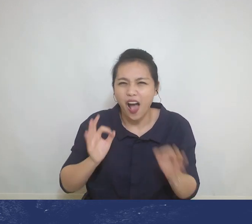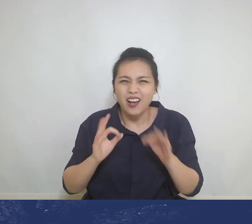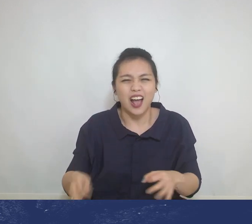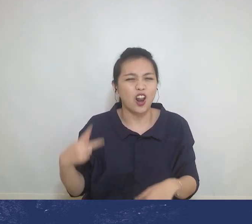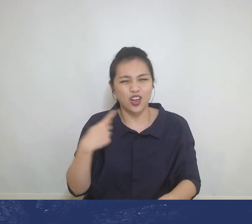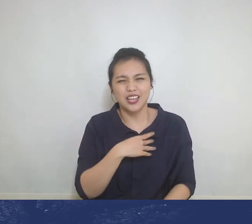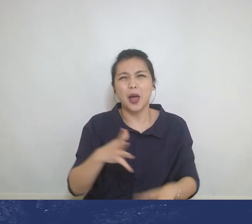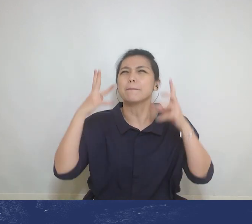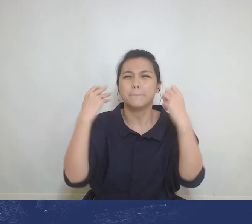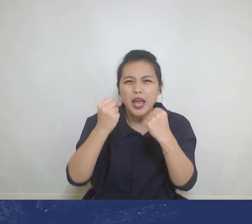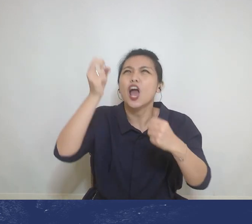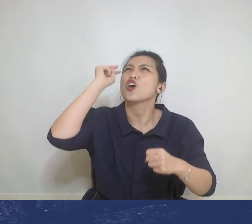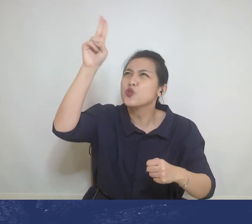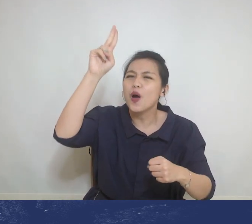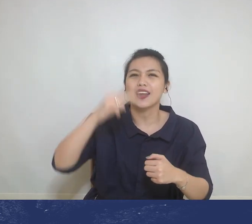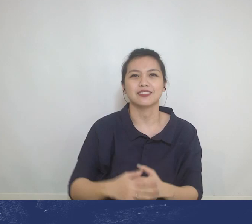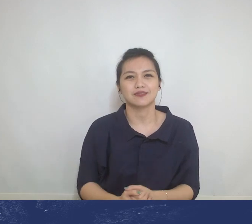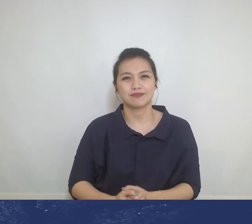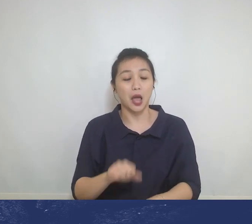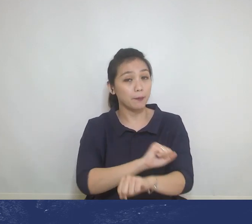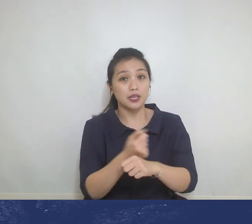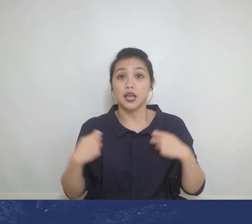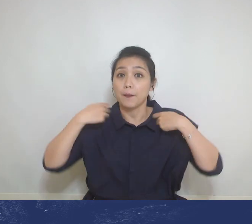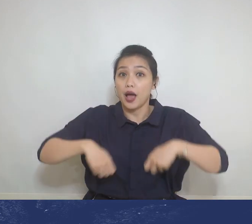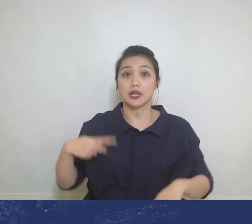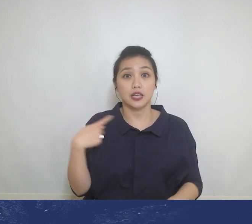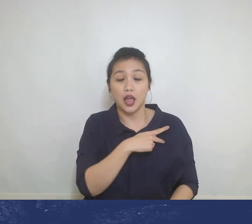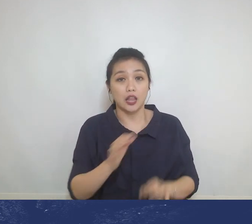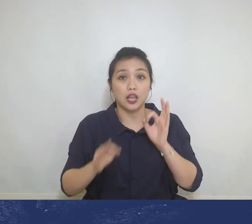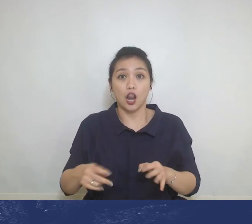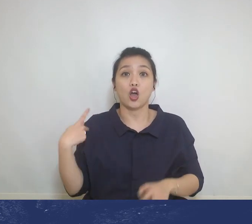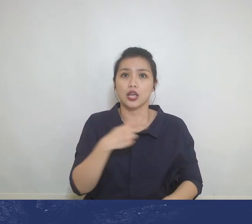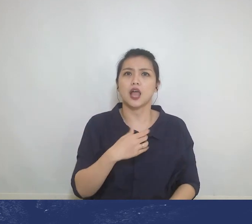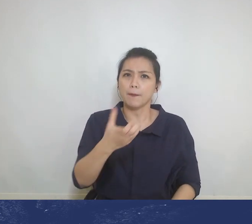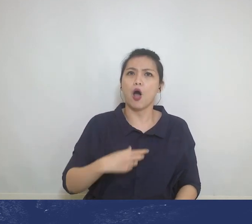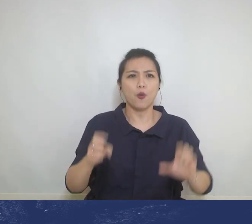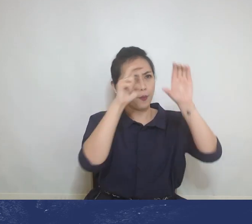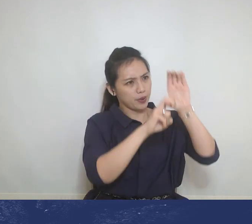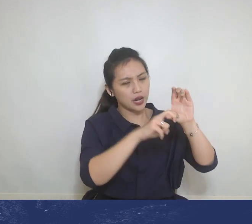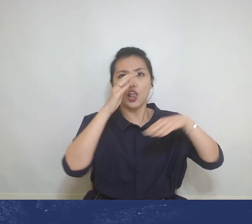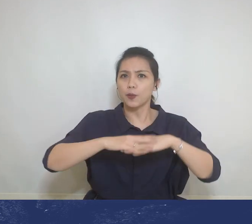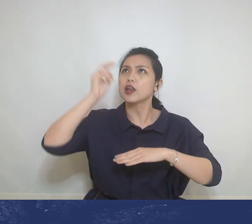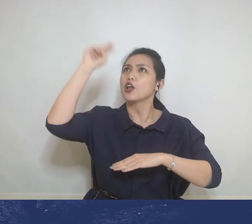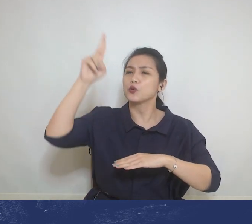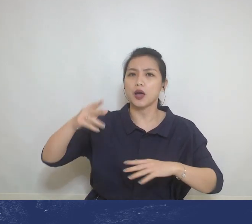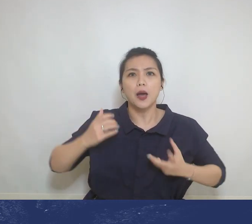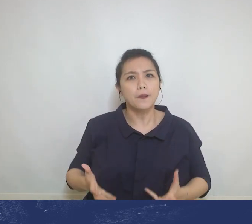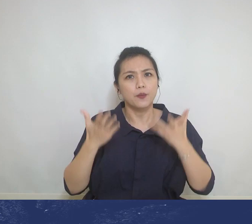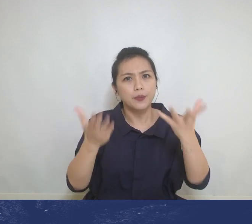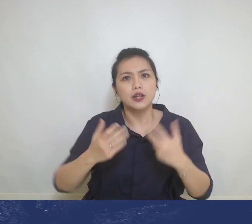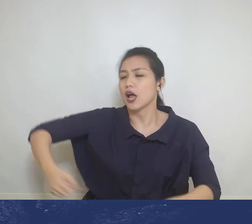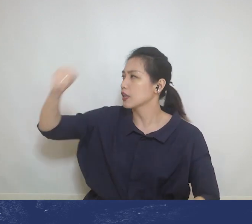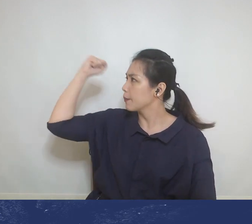mau pegangi Tuhannya dan bukan terpelecoknya. Tuhan bisa pakai kita kalau kita itu mau bergantung pada Tuhannya. Tuhan bisa